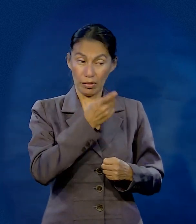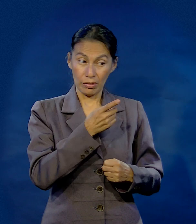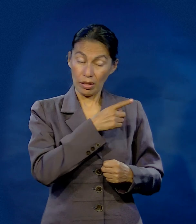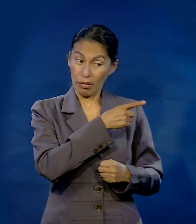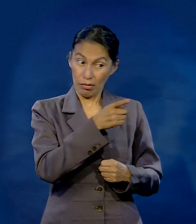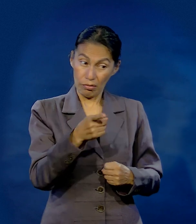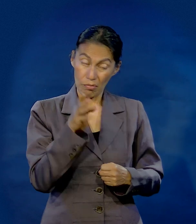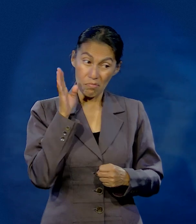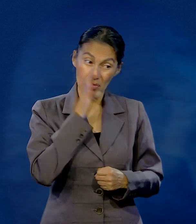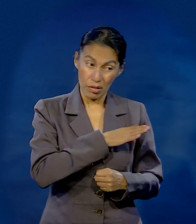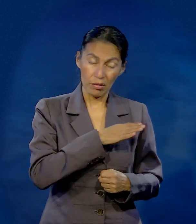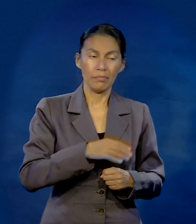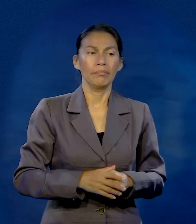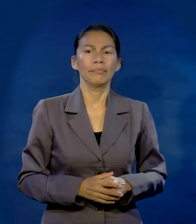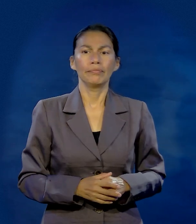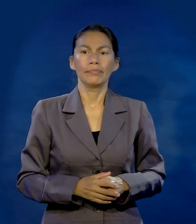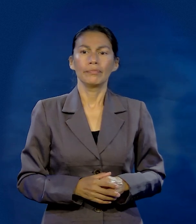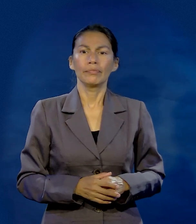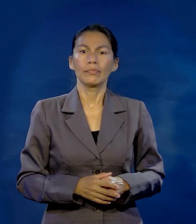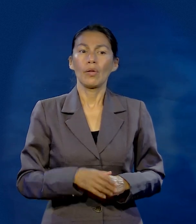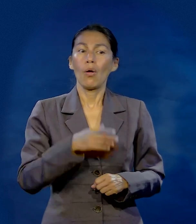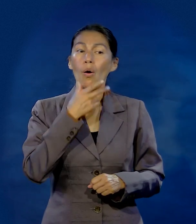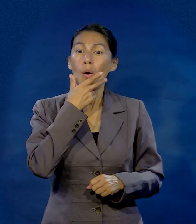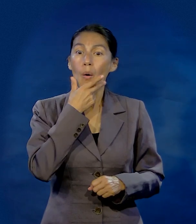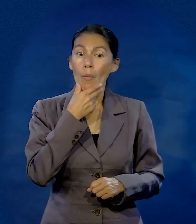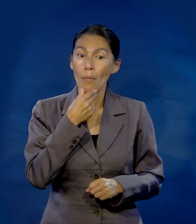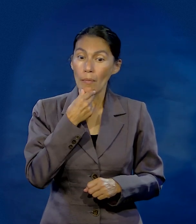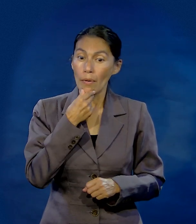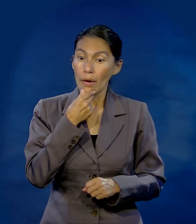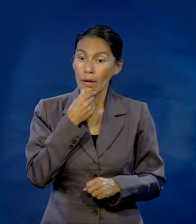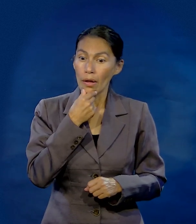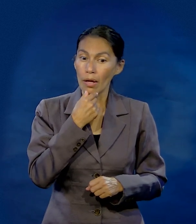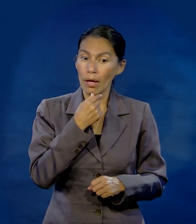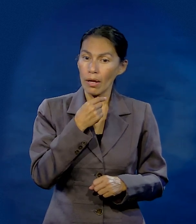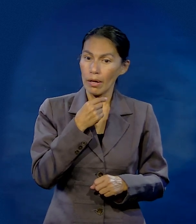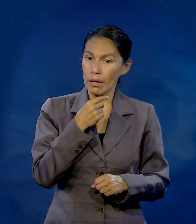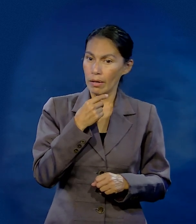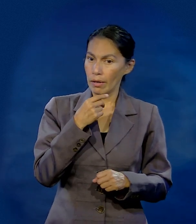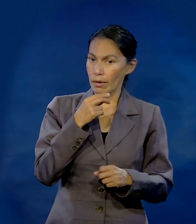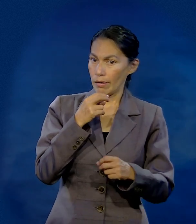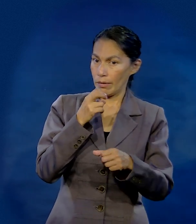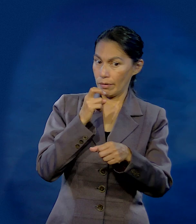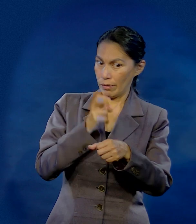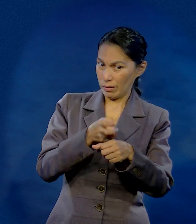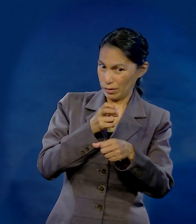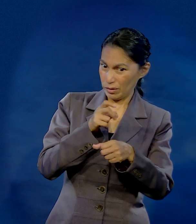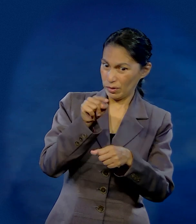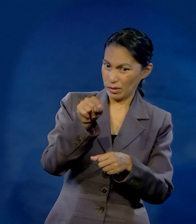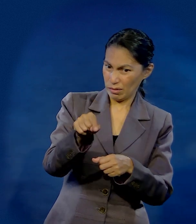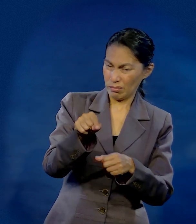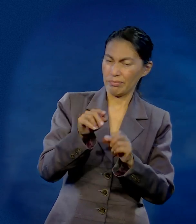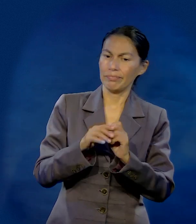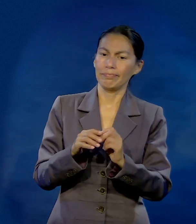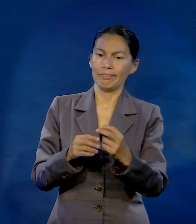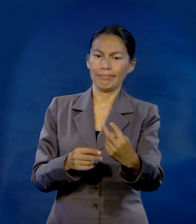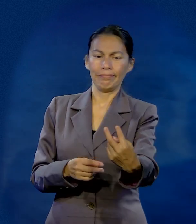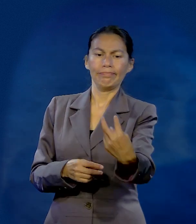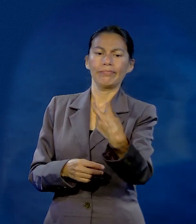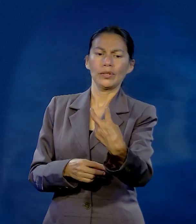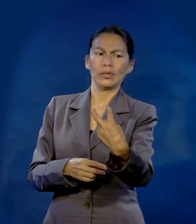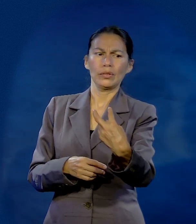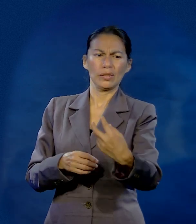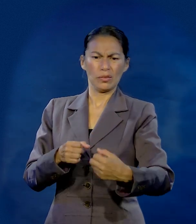empieza a decirles miren tan equivocados un reino dividido contra sí mismo no prevalece y con una firmeza el